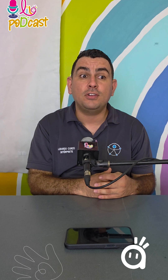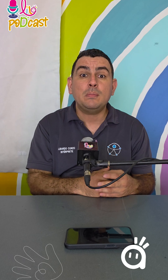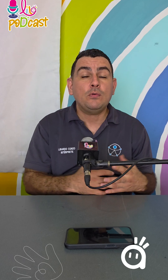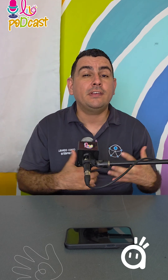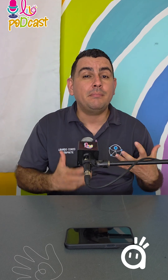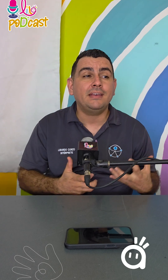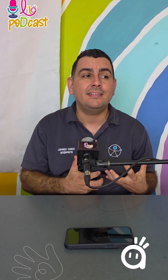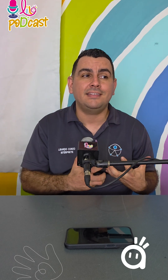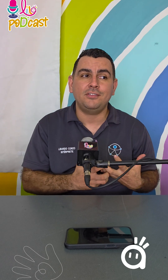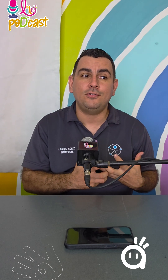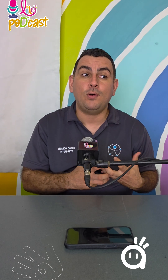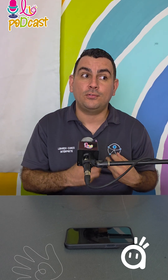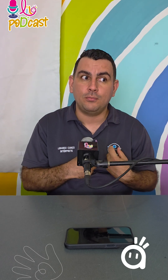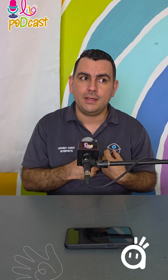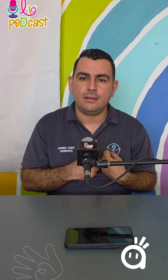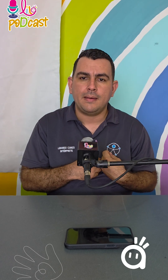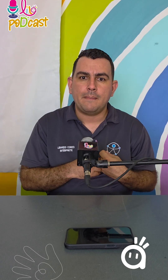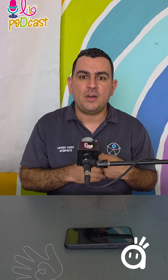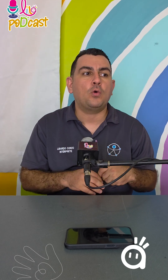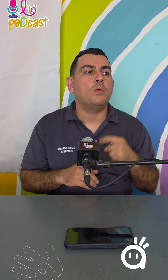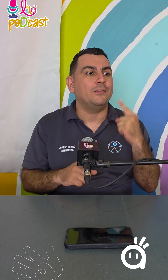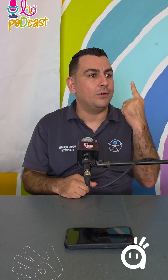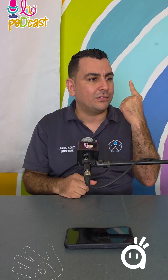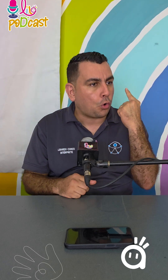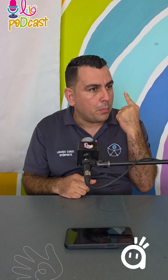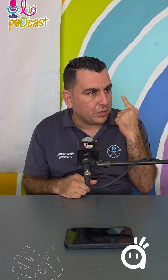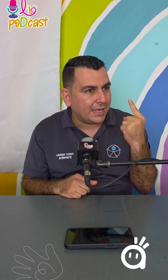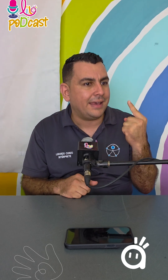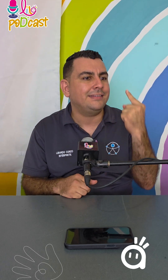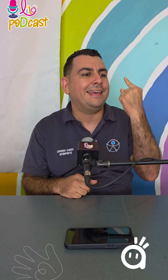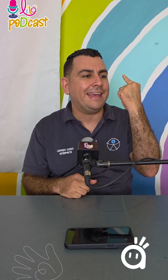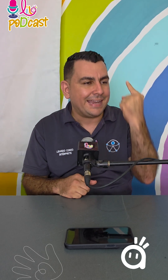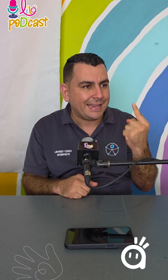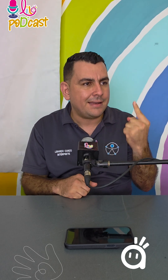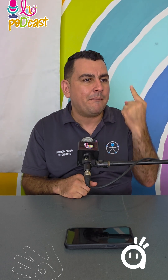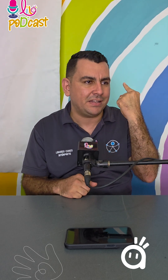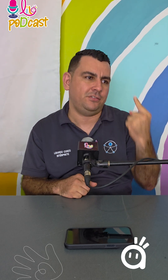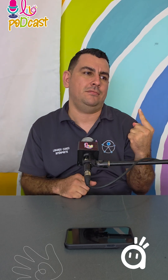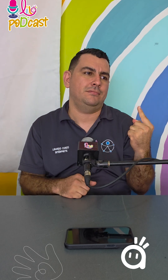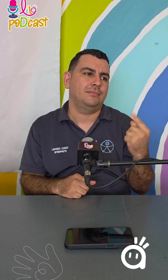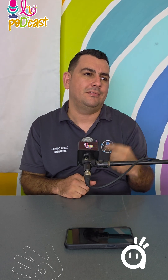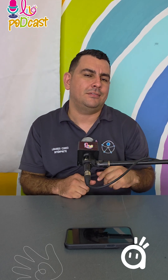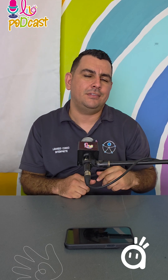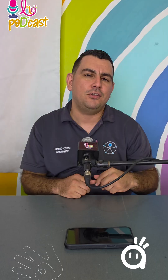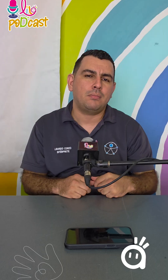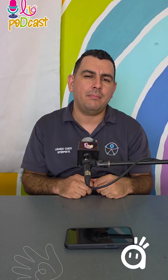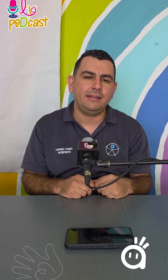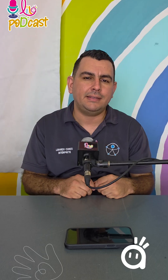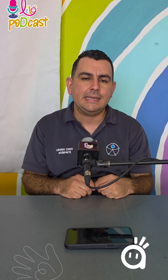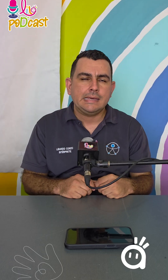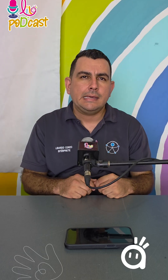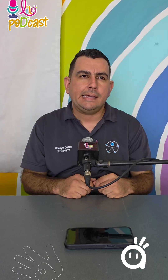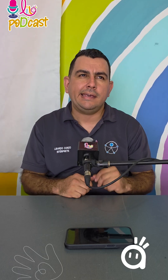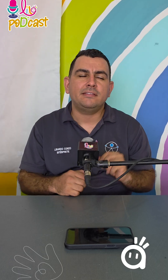instituciones muchas veces ellos lo asumen, pero cuando las comunidades generan presión. Entonces, normalmente es